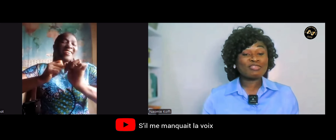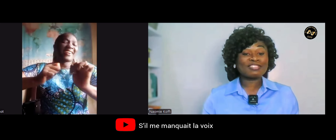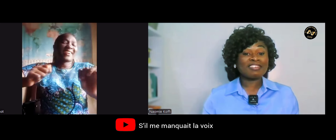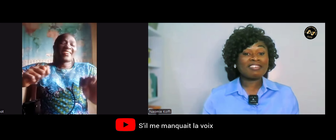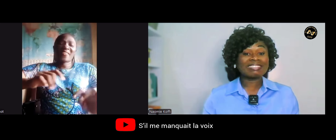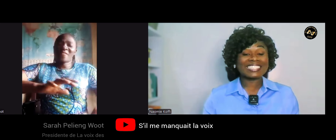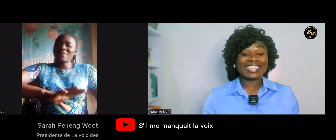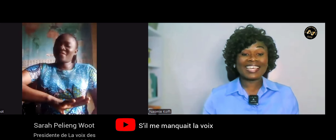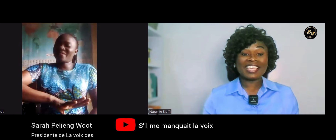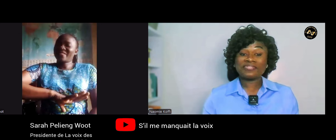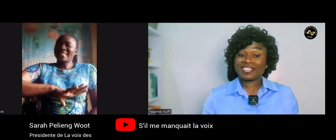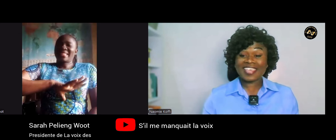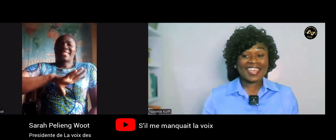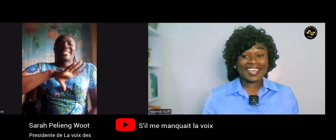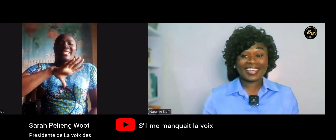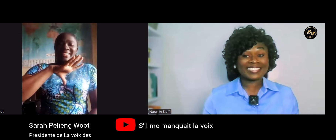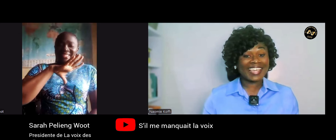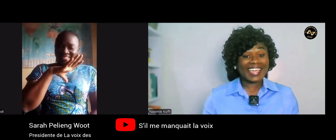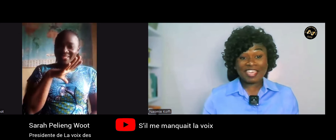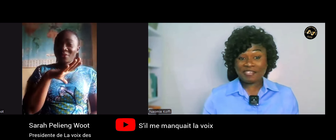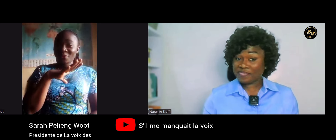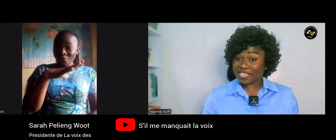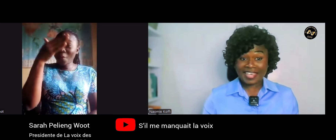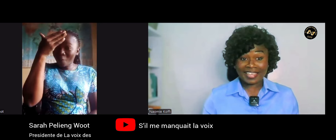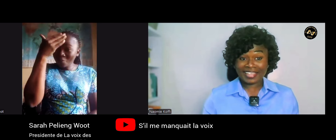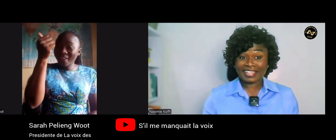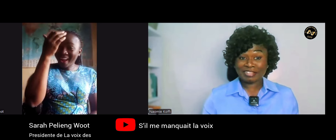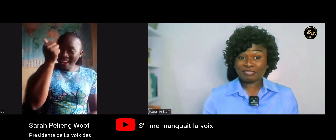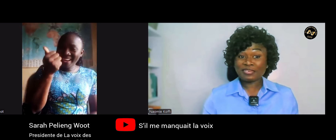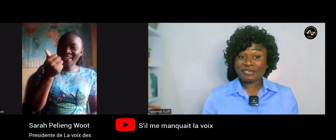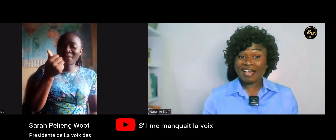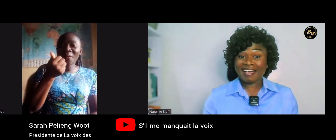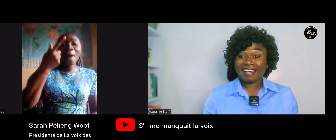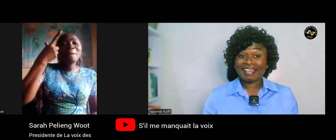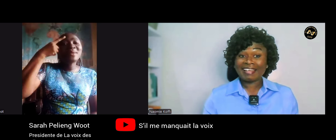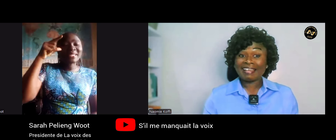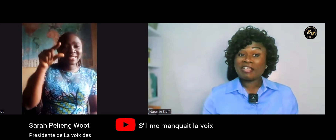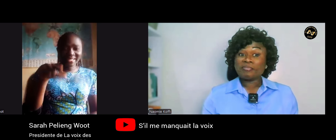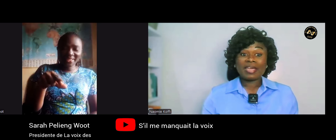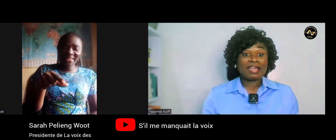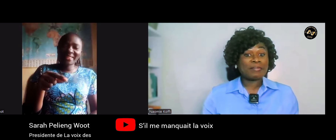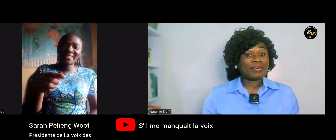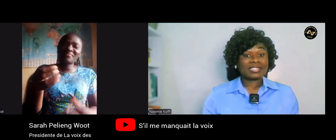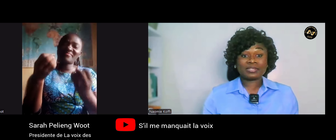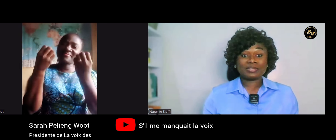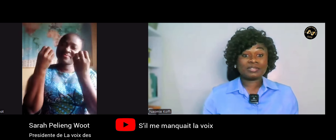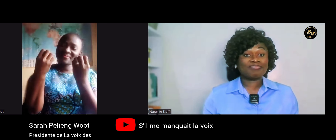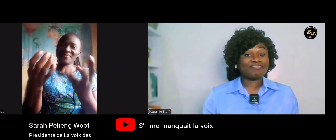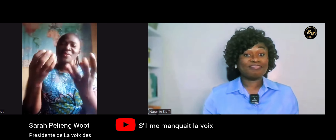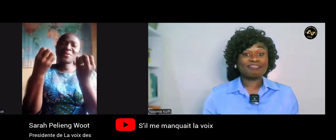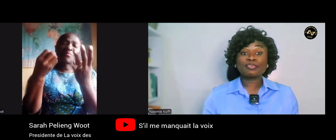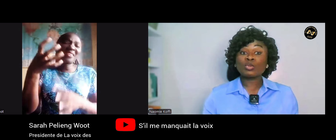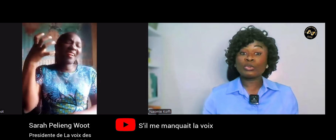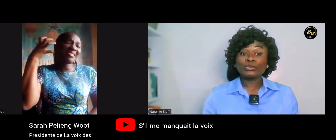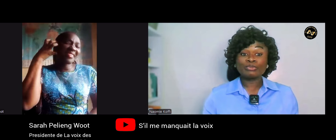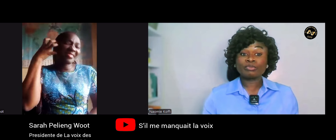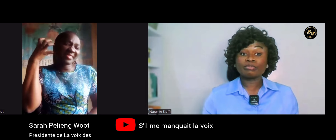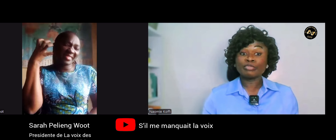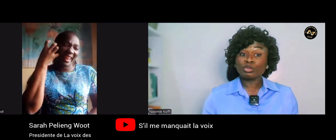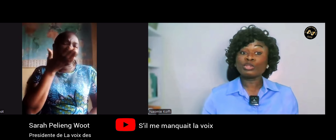je me sens très fière, très fière. Pourquoi? Ben, parce que